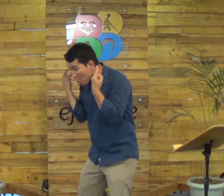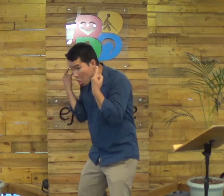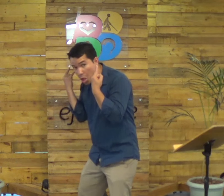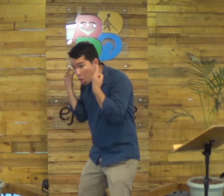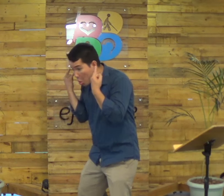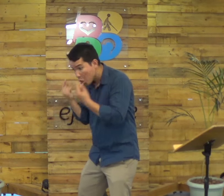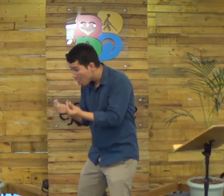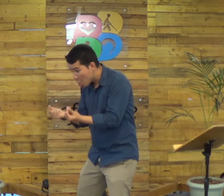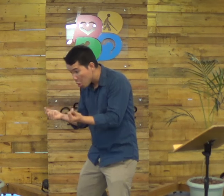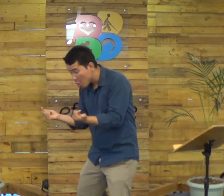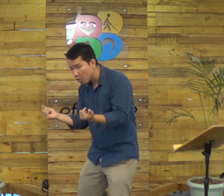guarda velho, o Deus não é no dinheiro,